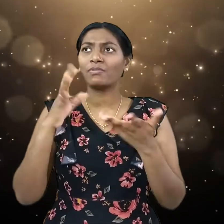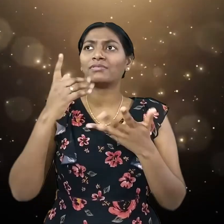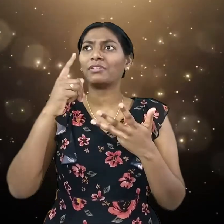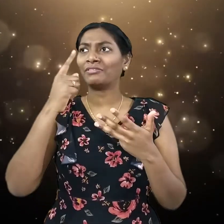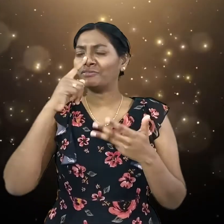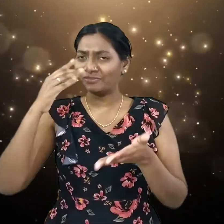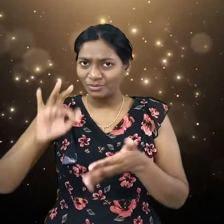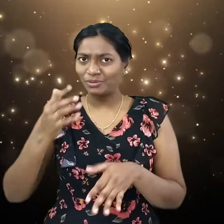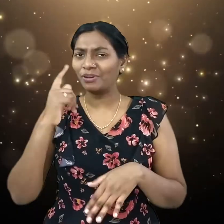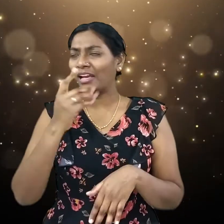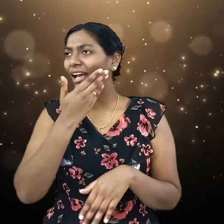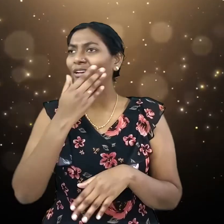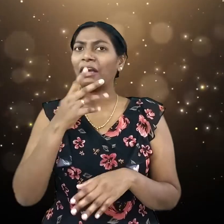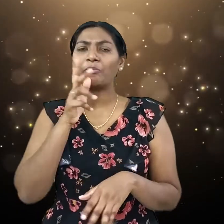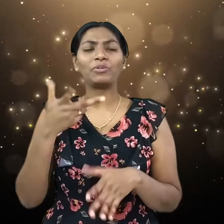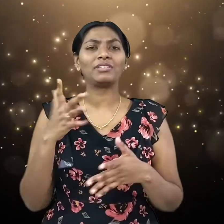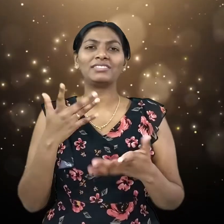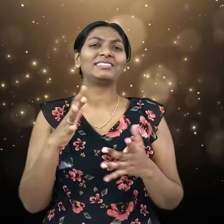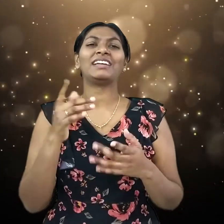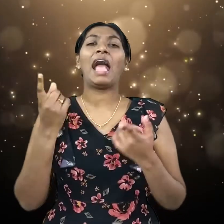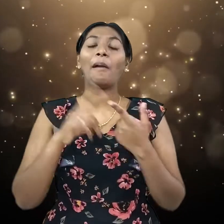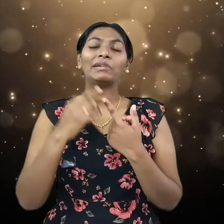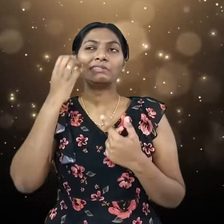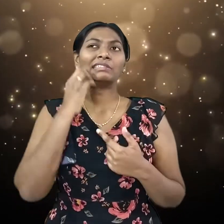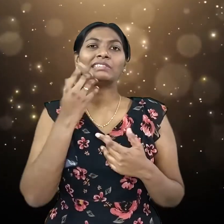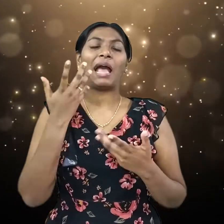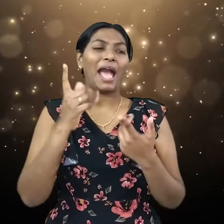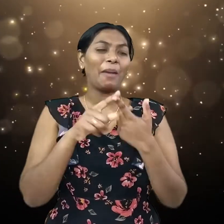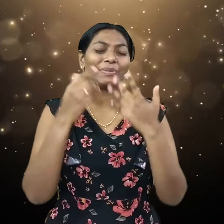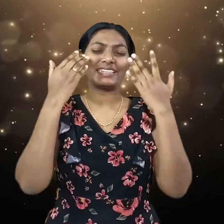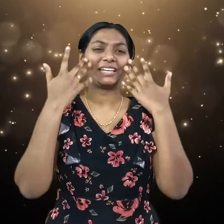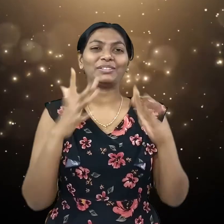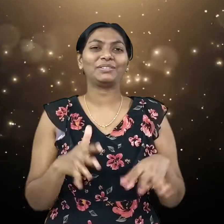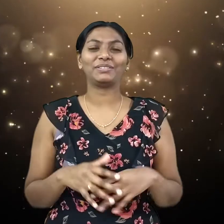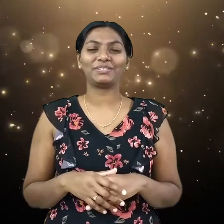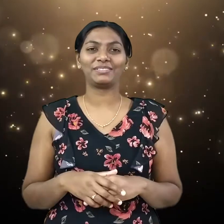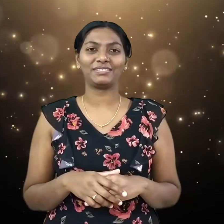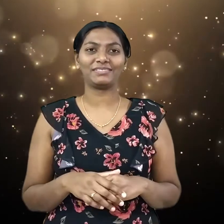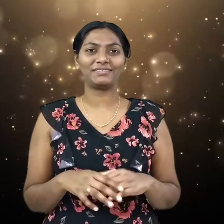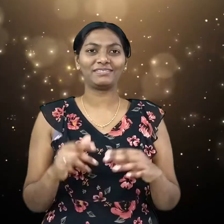अब बाहर क्या बताएं, पति ने मारा कि बेटे ने मारा, दोनों ही बता सकते। तो बोलते नहीं कुछ लग गया।